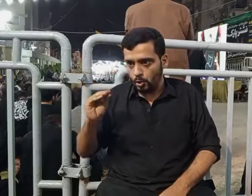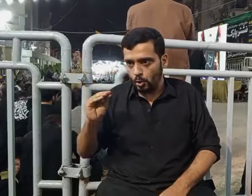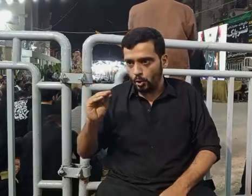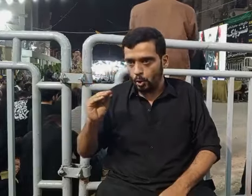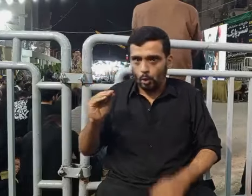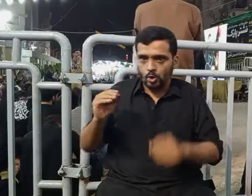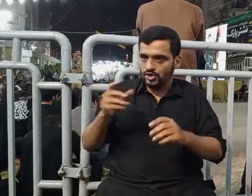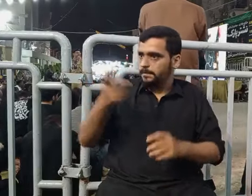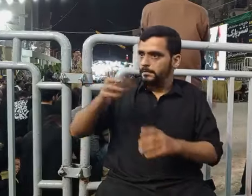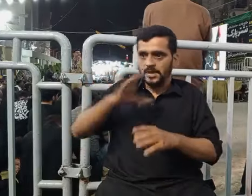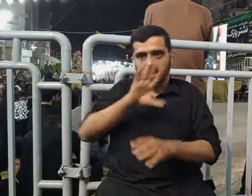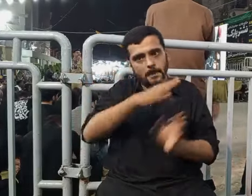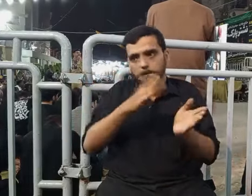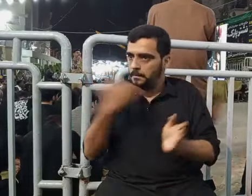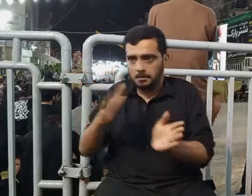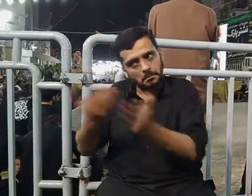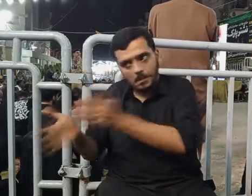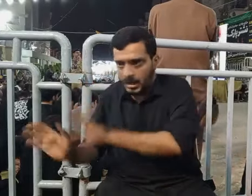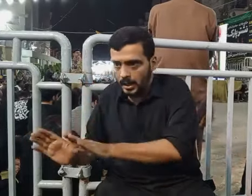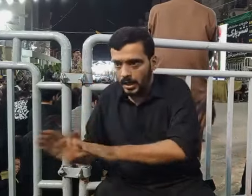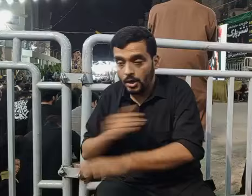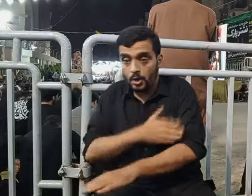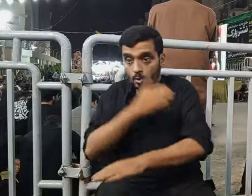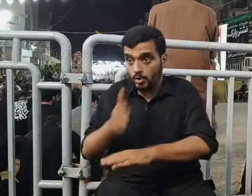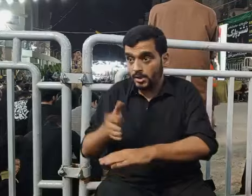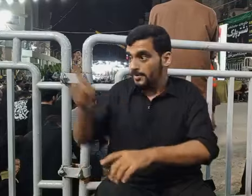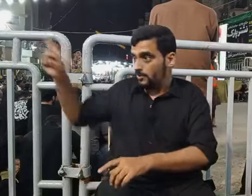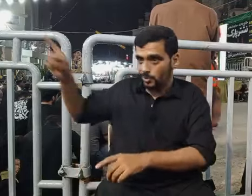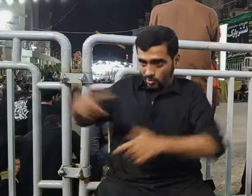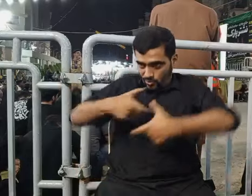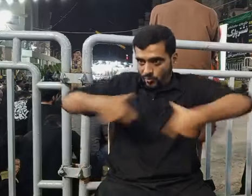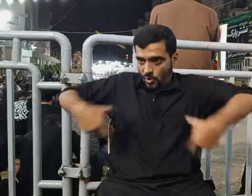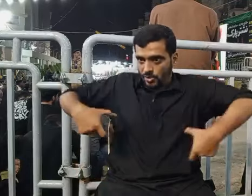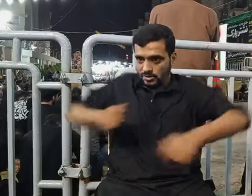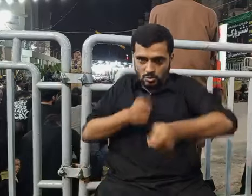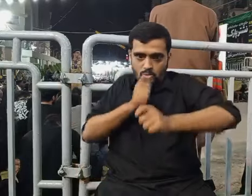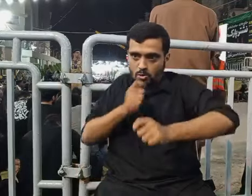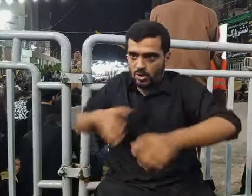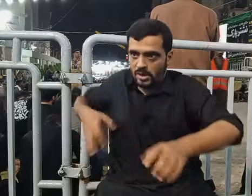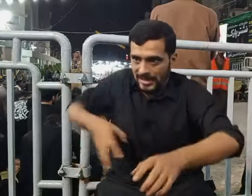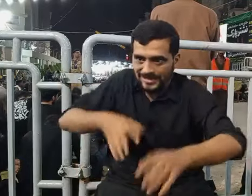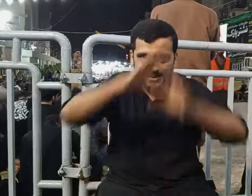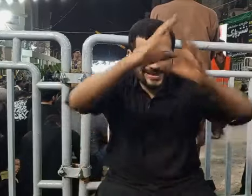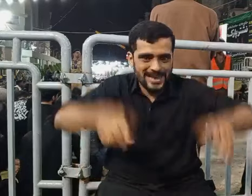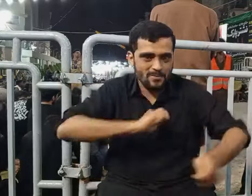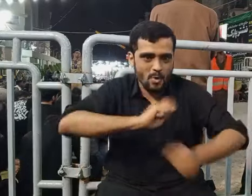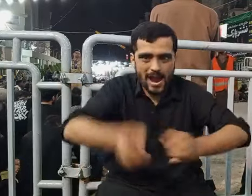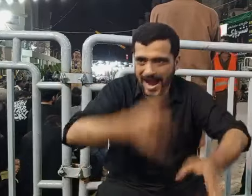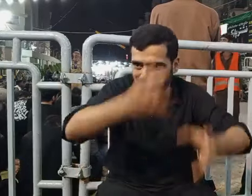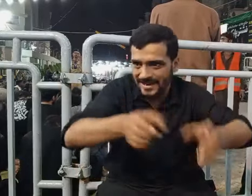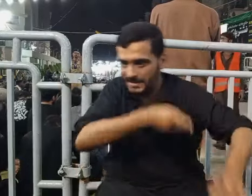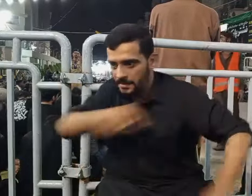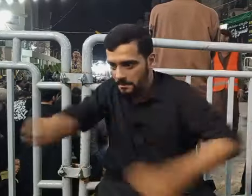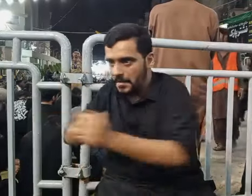باقی تو سب اپنے اپنے شہیدوں کے لاشیں لے کر چلے گئے، درمیان میں ایک لاشا حسین کا رہ گیا۔ ایک بہن دیکھتی